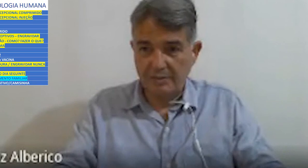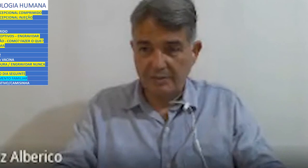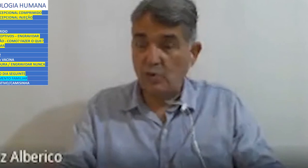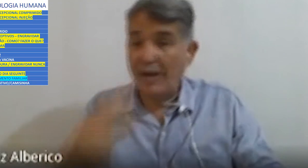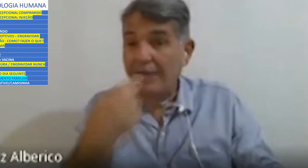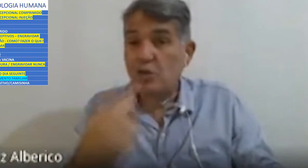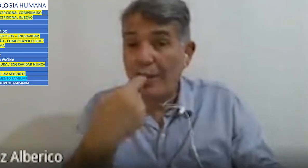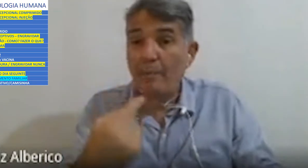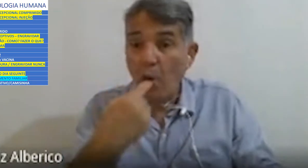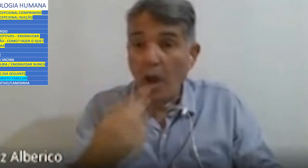Não é na sua boca.